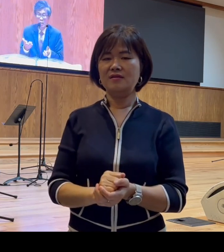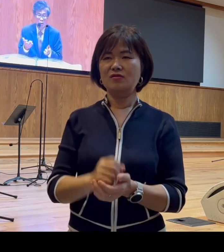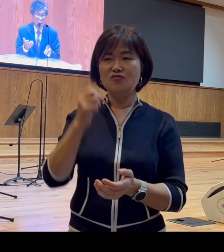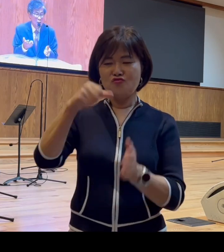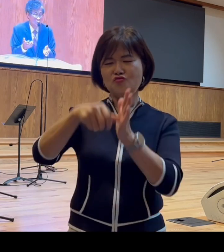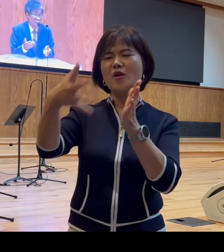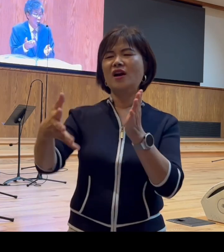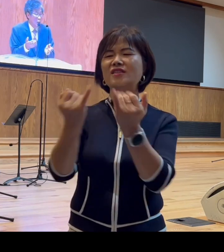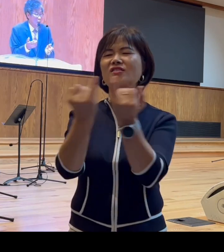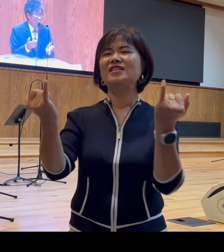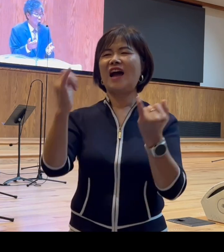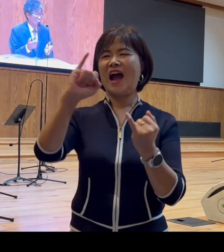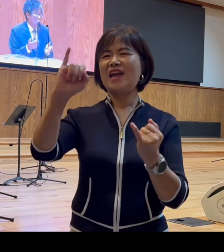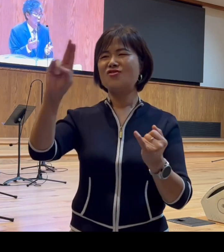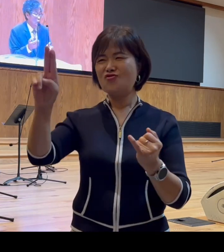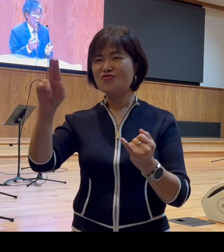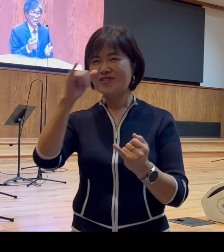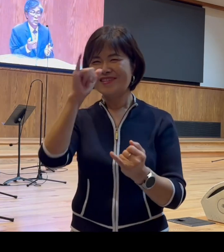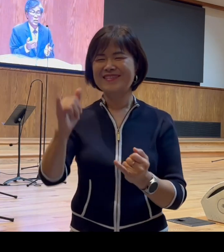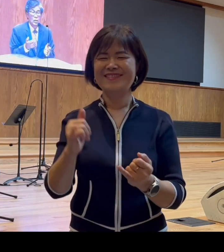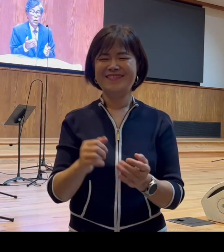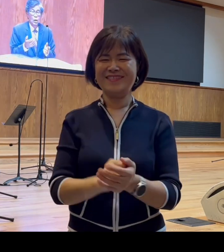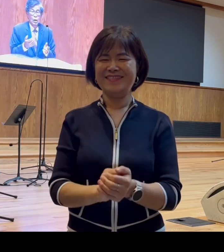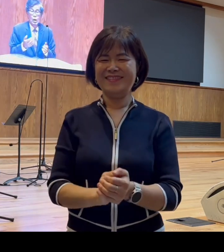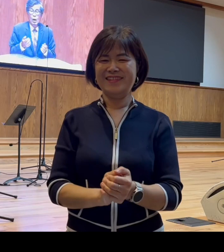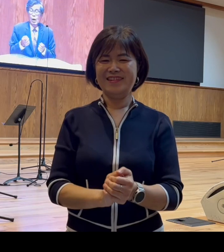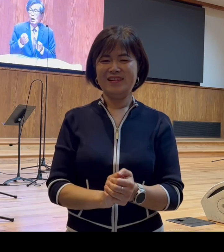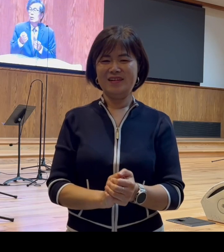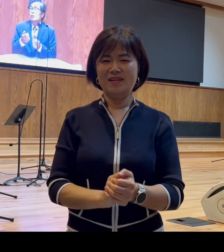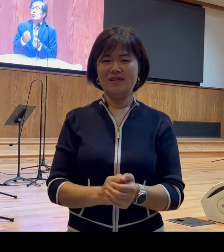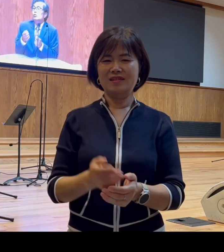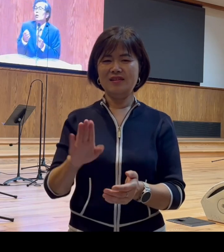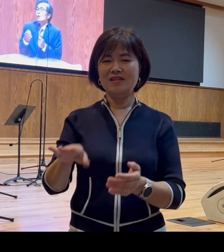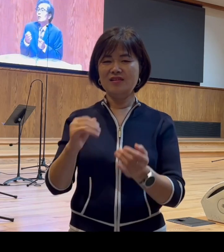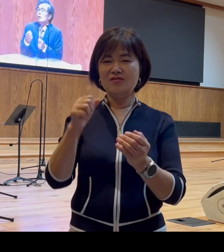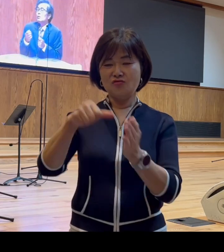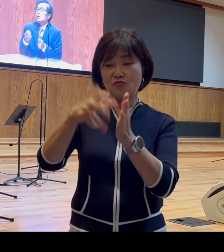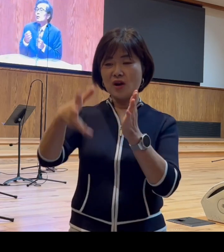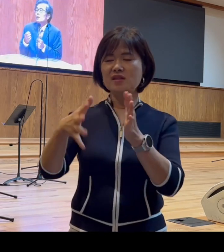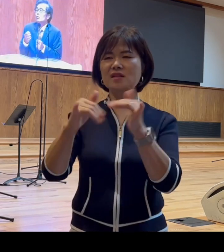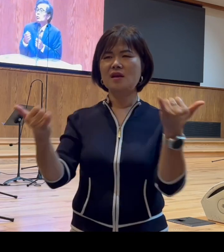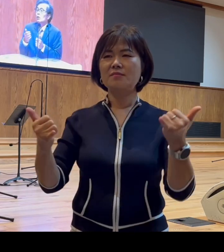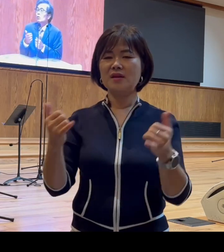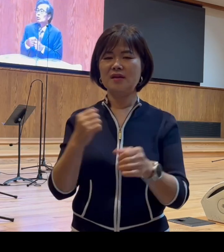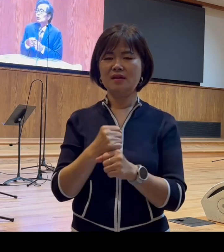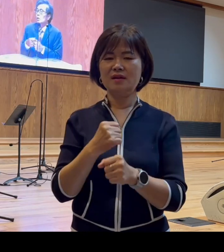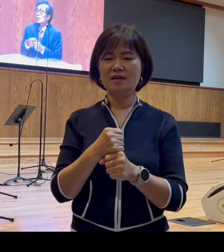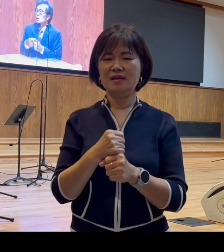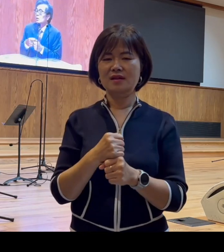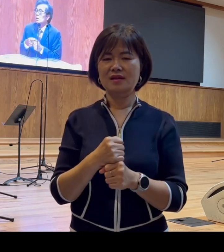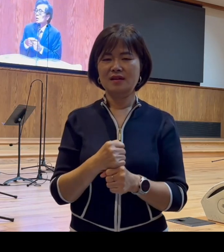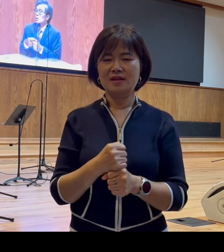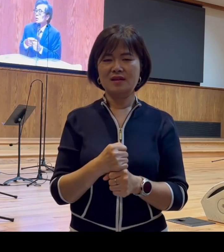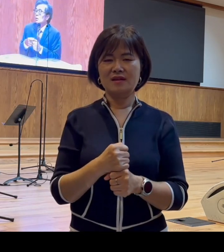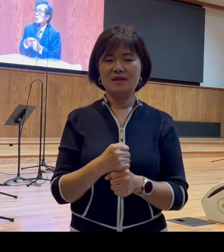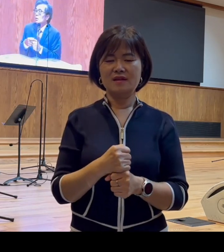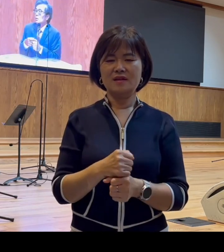하여튼 유명하다고 생각하시면 돼요. 근데 엄청 유명한데 아니 이 유명한 사람이 그러니까 유명하고